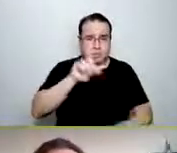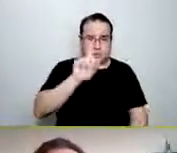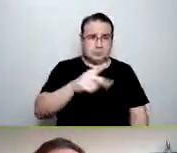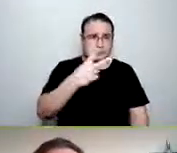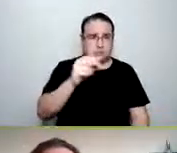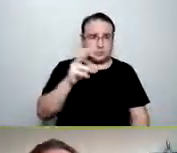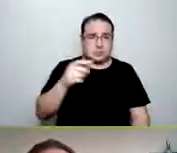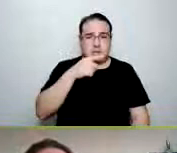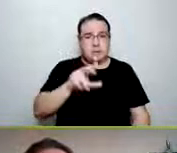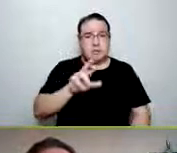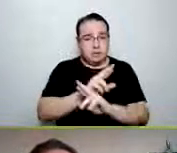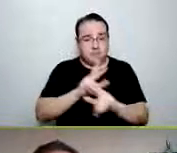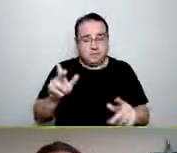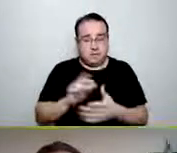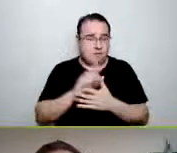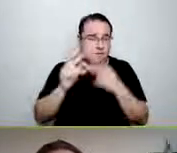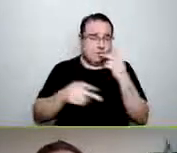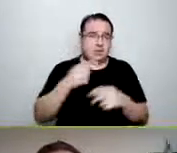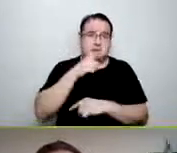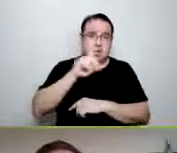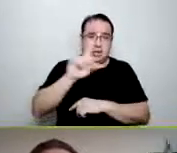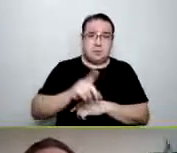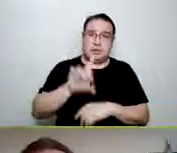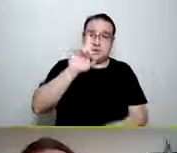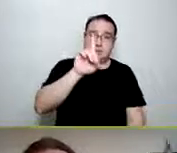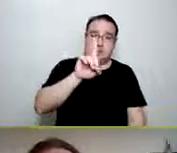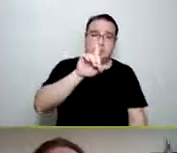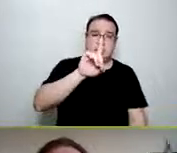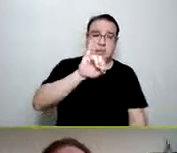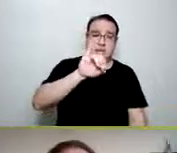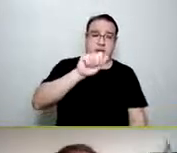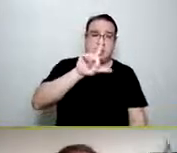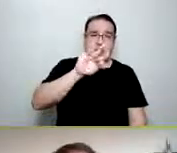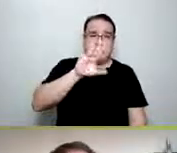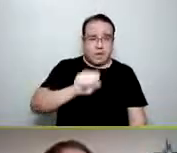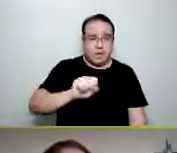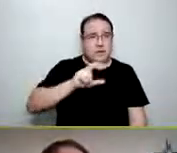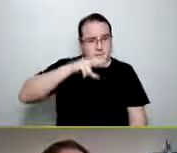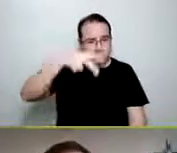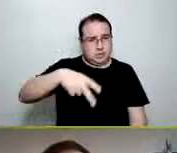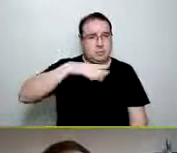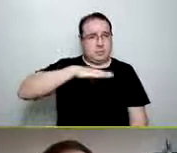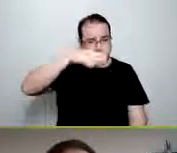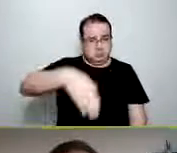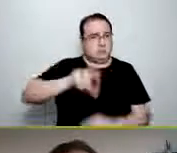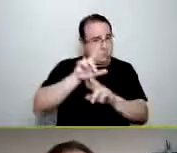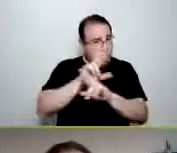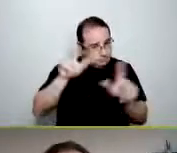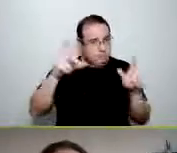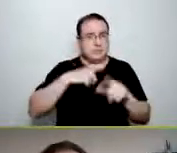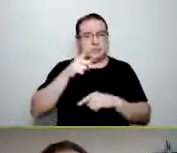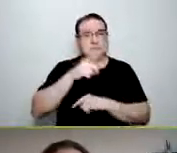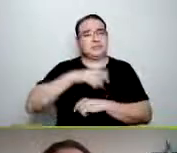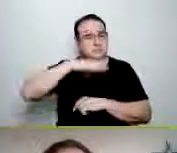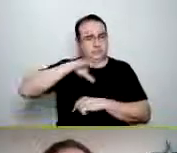diferentes. Então, eu não estou falando de dialetos, né, como português de Portugal e português do Brasil, são diferentes, sim,